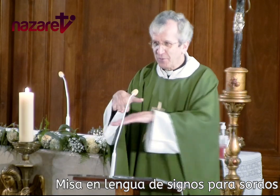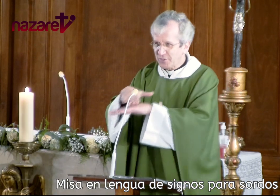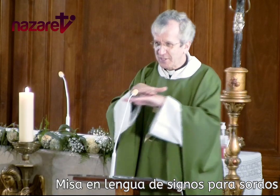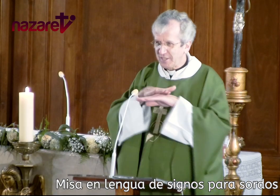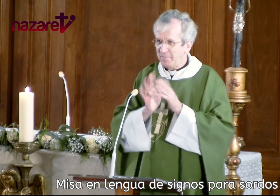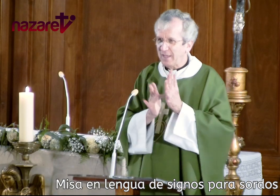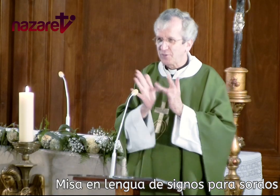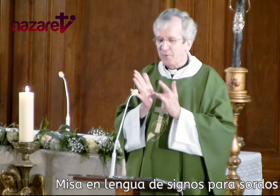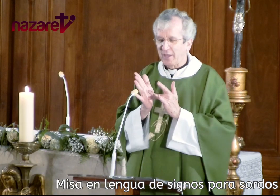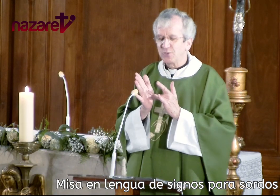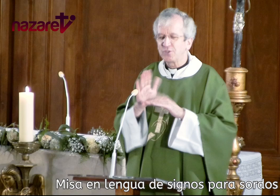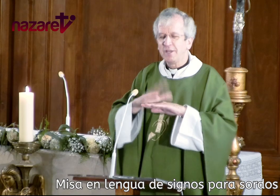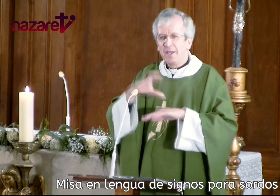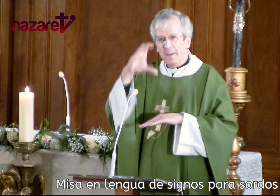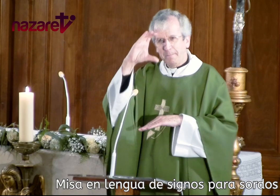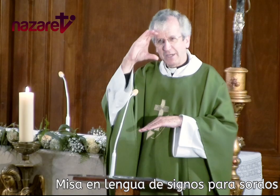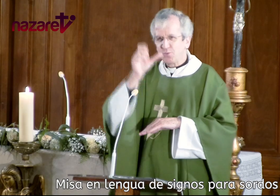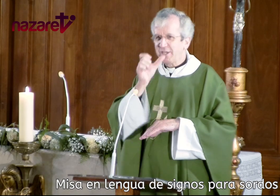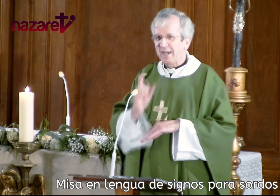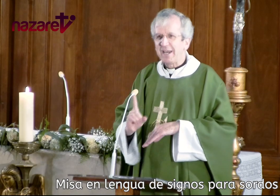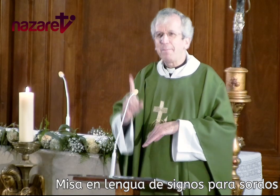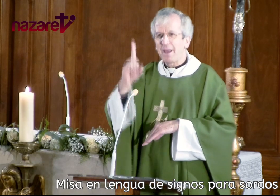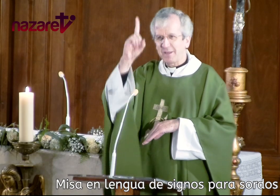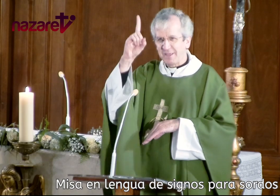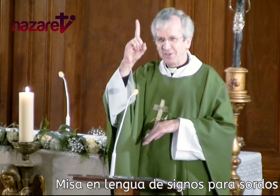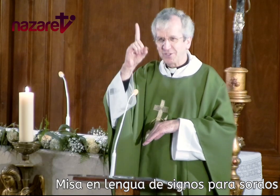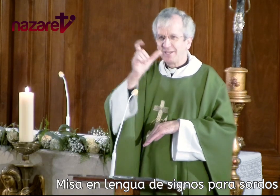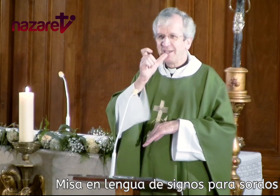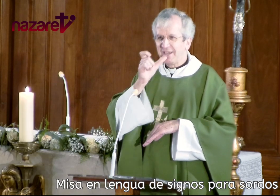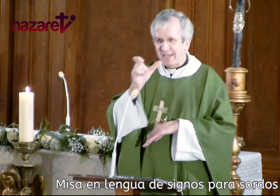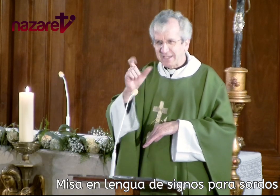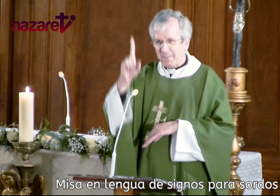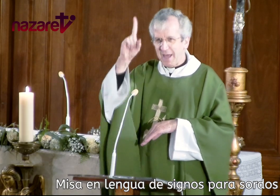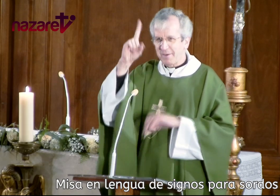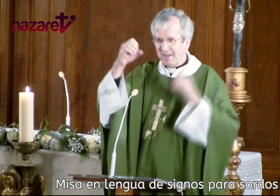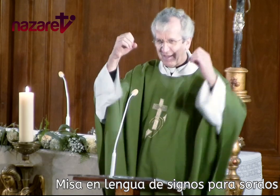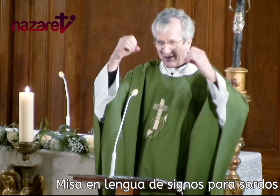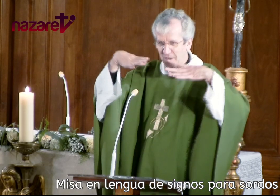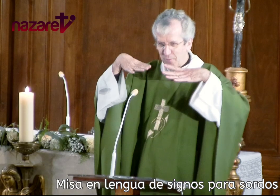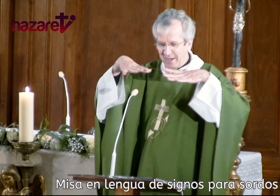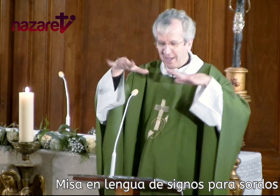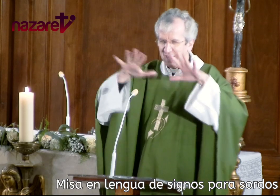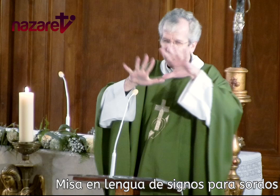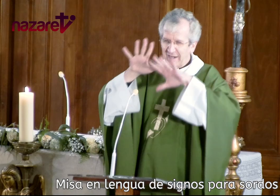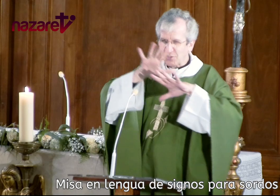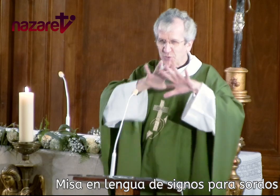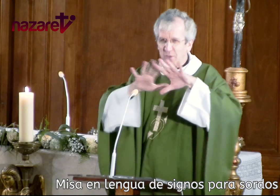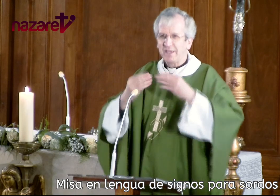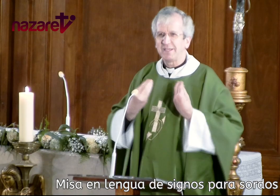invitados por jesús para escuchar la palabra de dios esa palabra que ilumina las oscuridades de